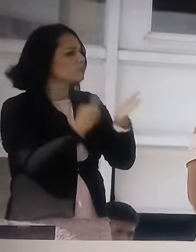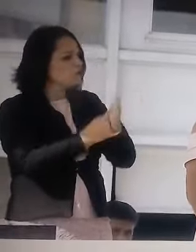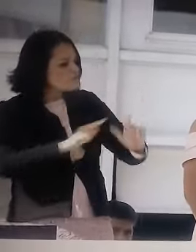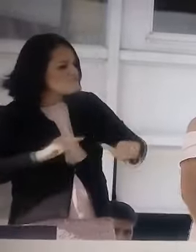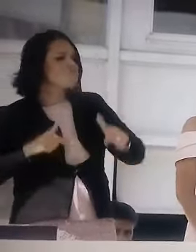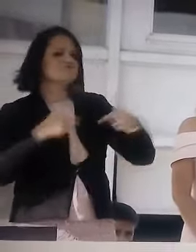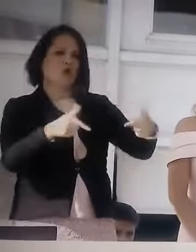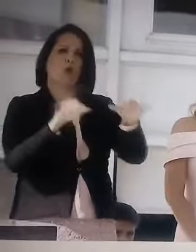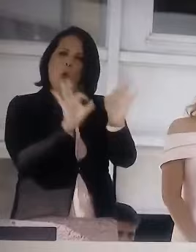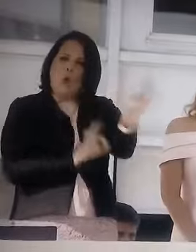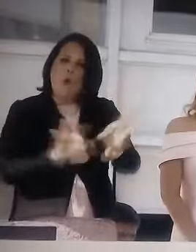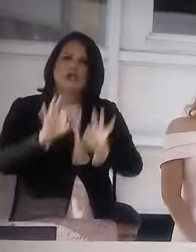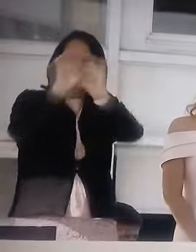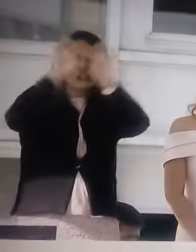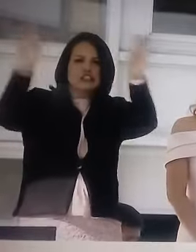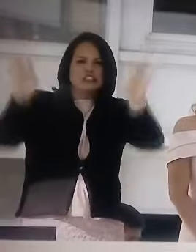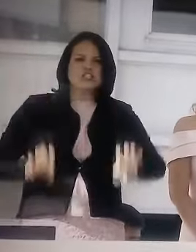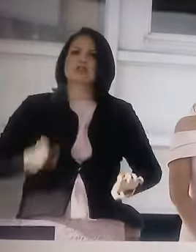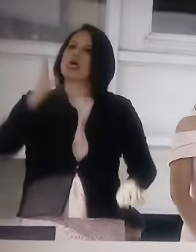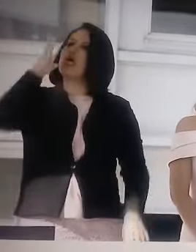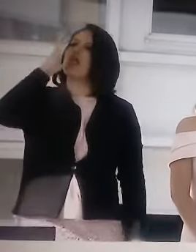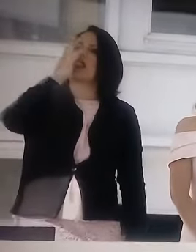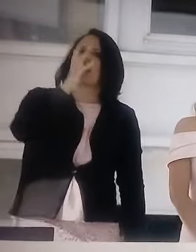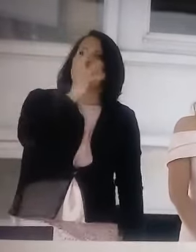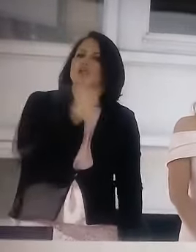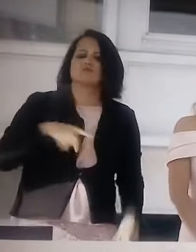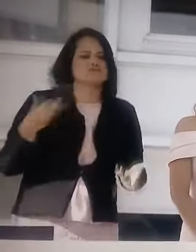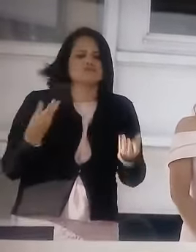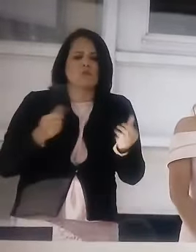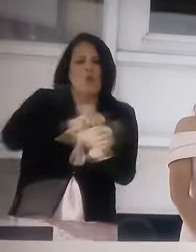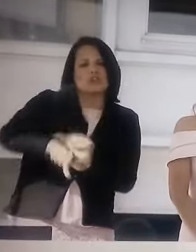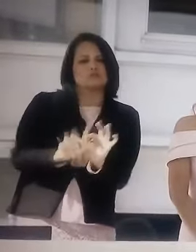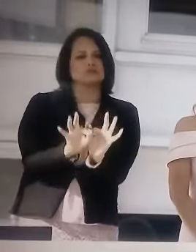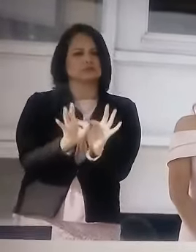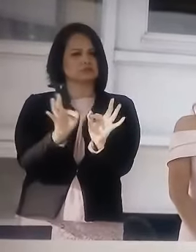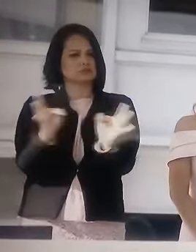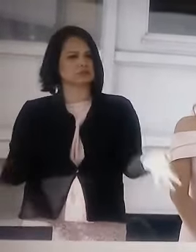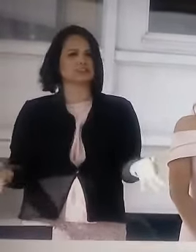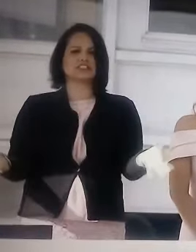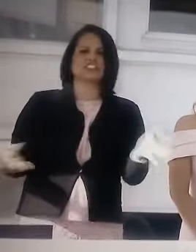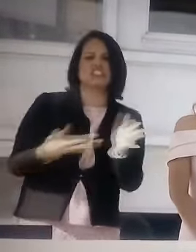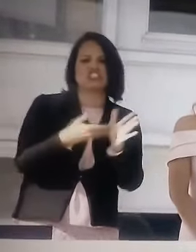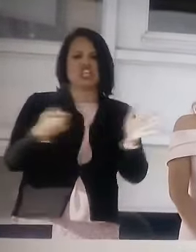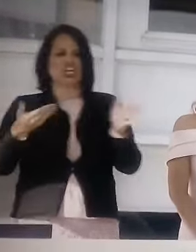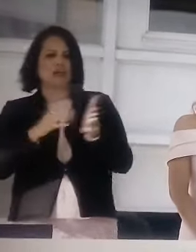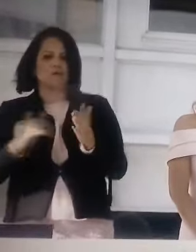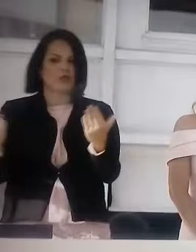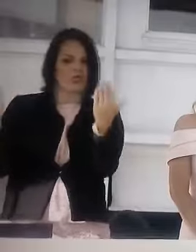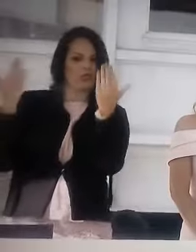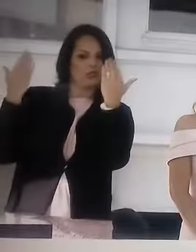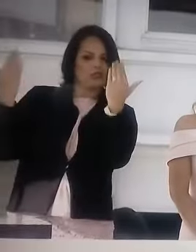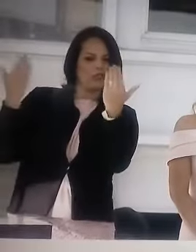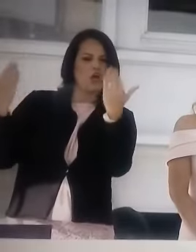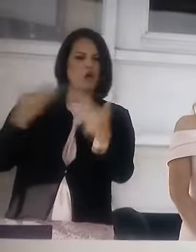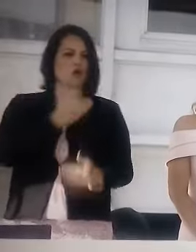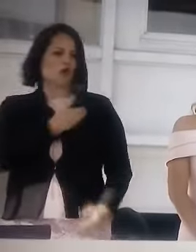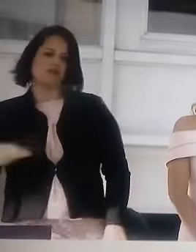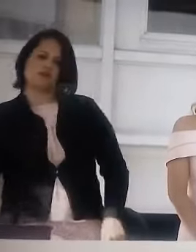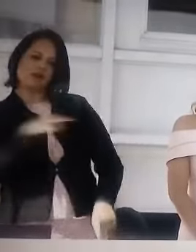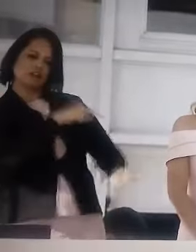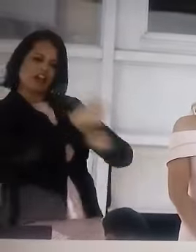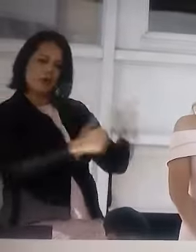ampliar infraestruturas, desburocratizar, simplificar, tirar a desconfiança e o peso do governo